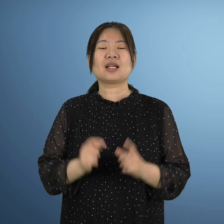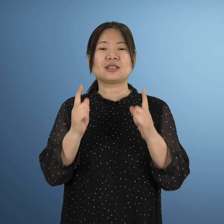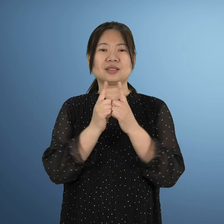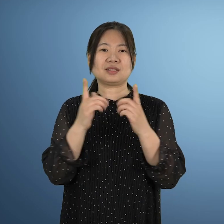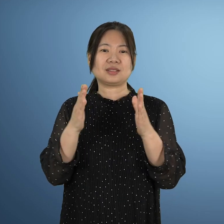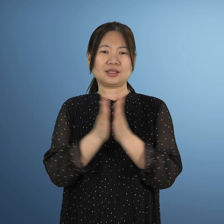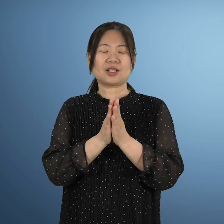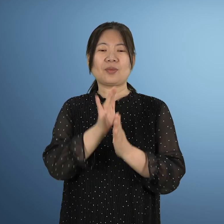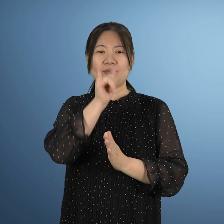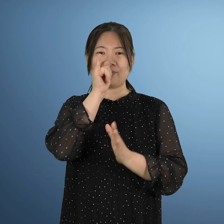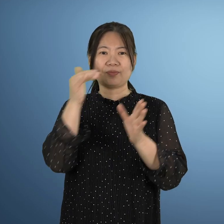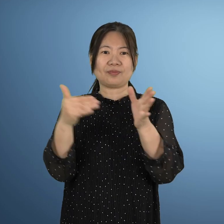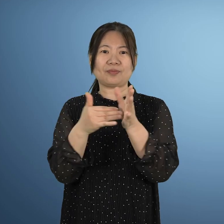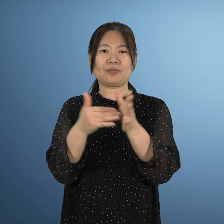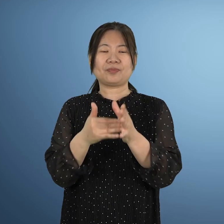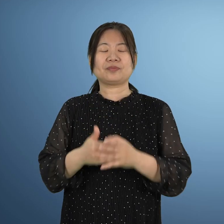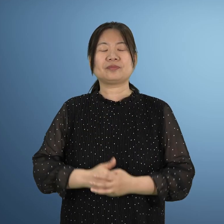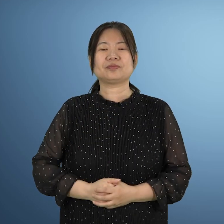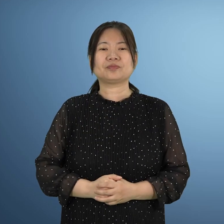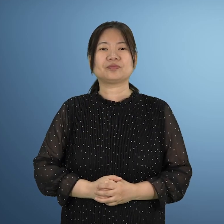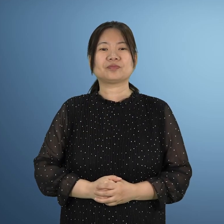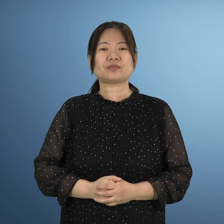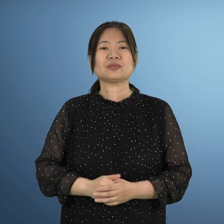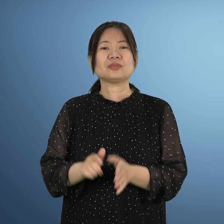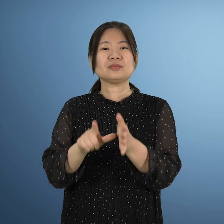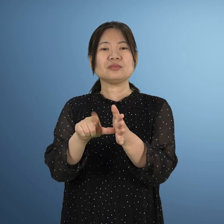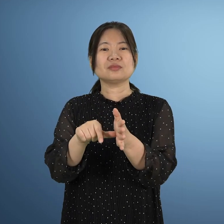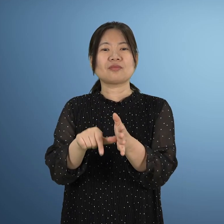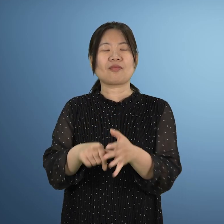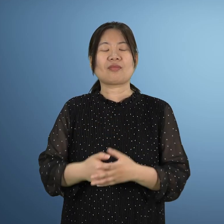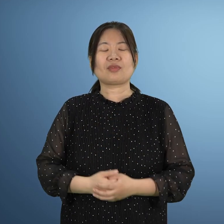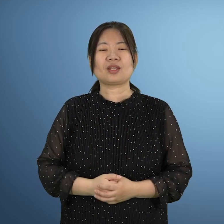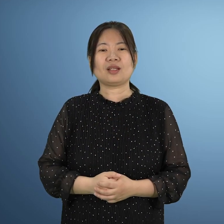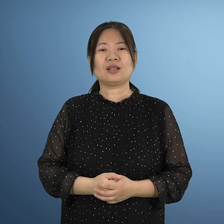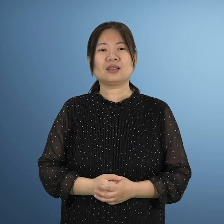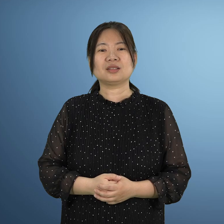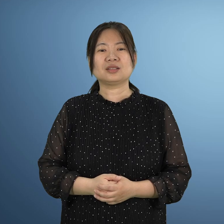실제 있었습니다. 그런데 그때